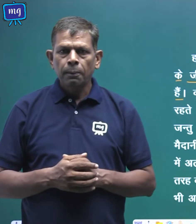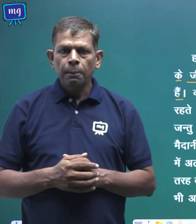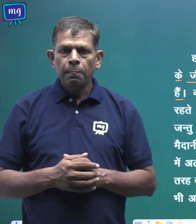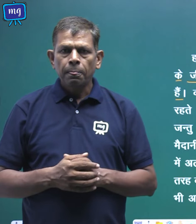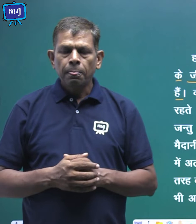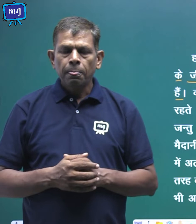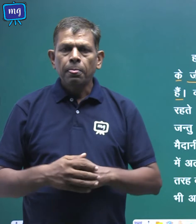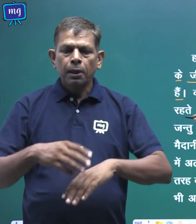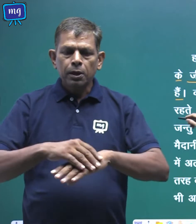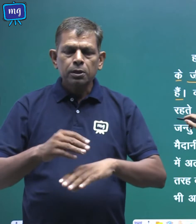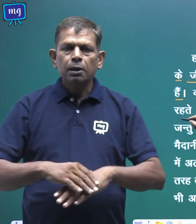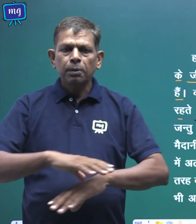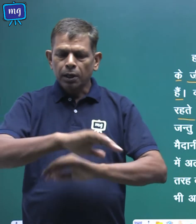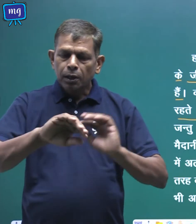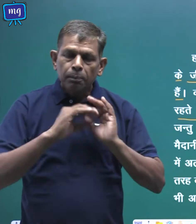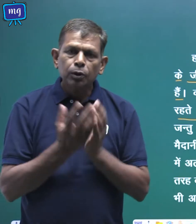स्थल पर रहते हैं,